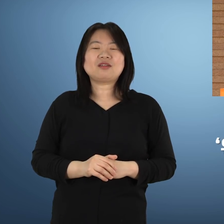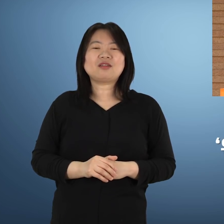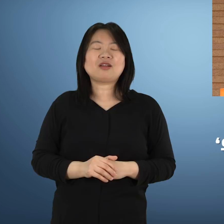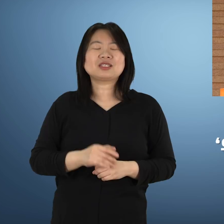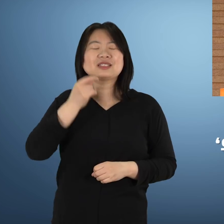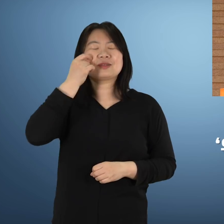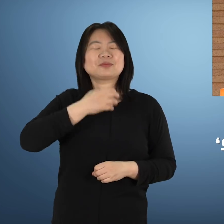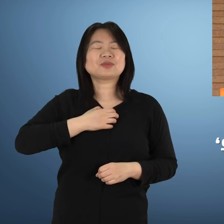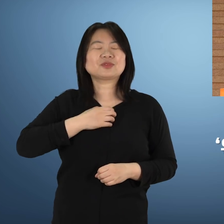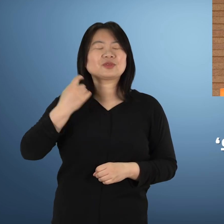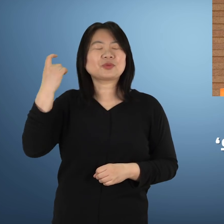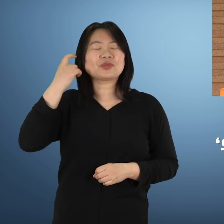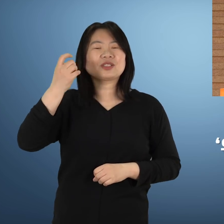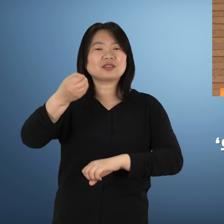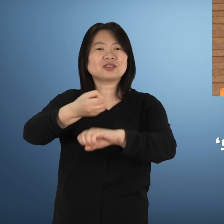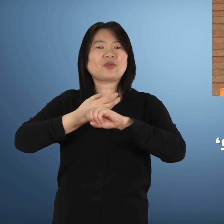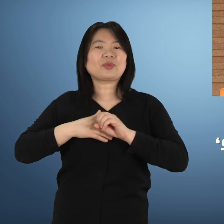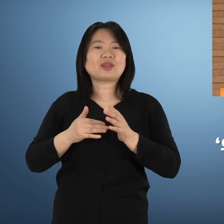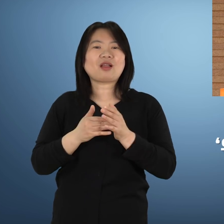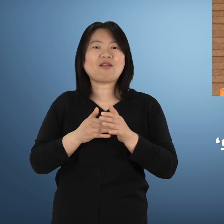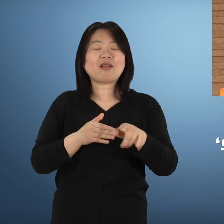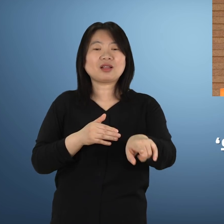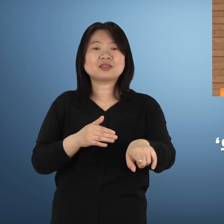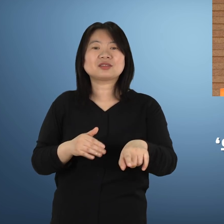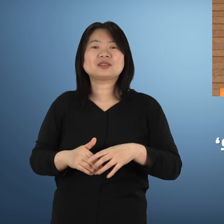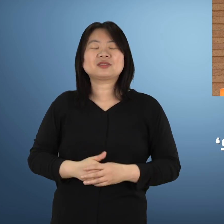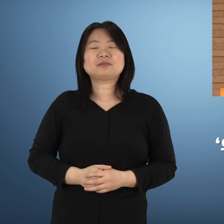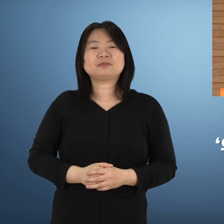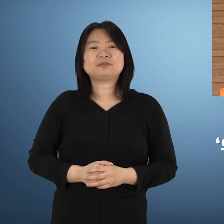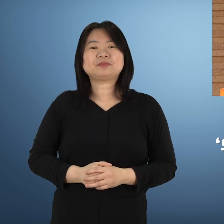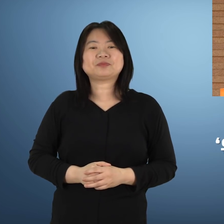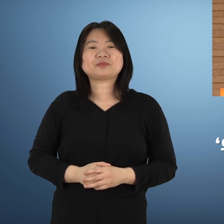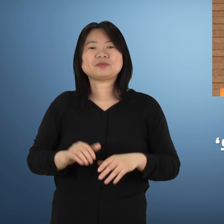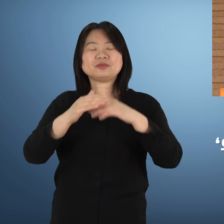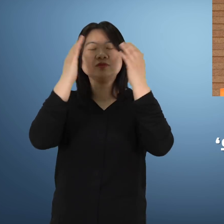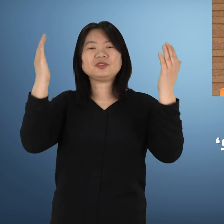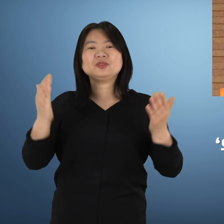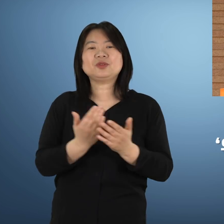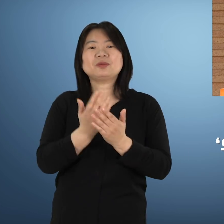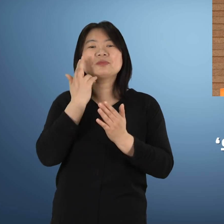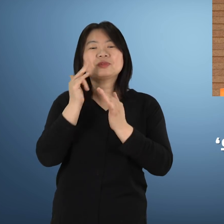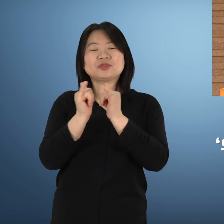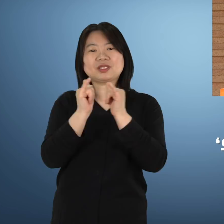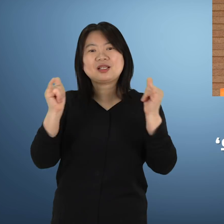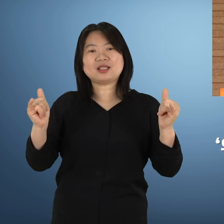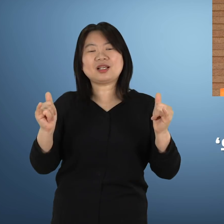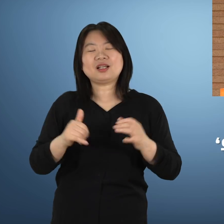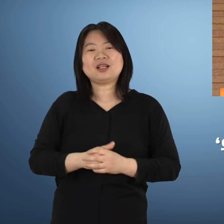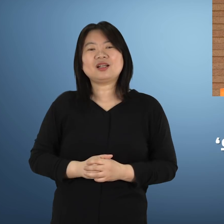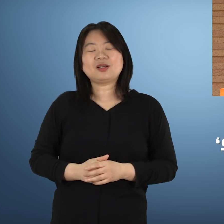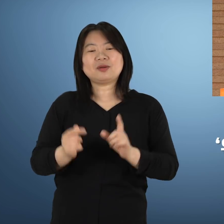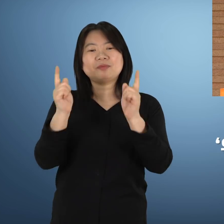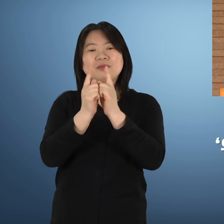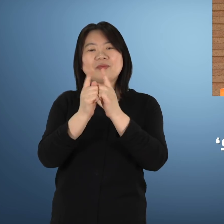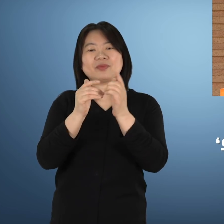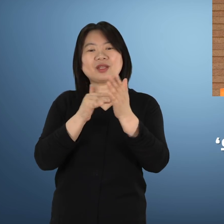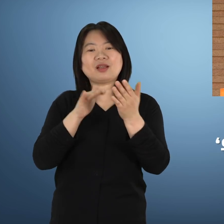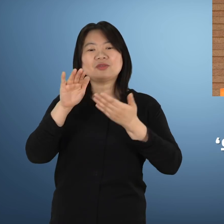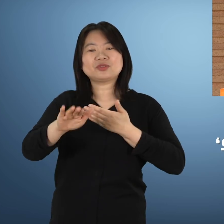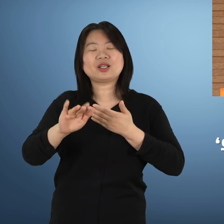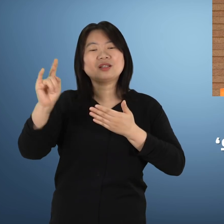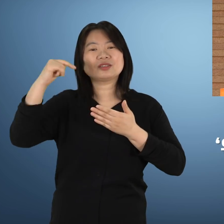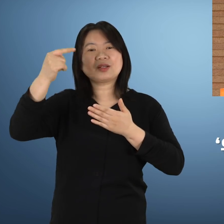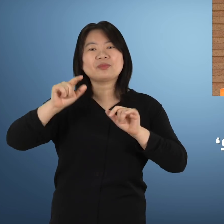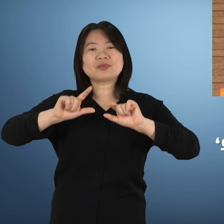날아든 겁니다. 그 비보를 온 미국 사람들이 접하고는